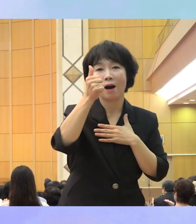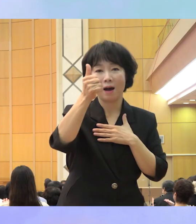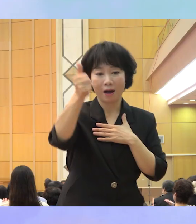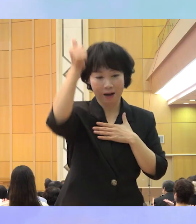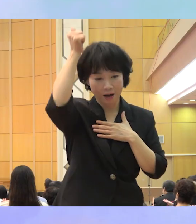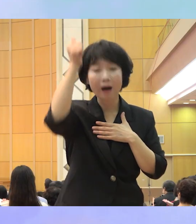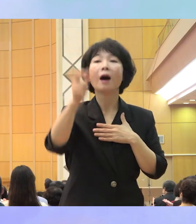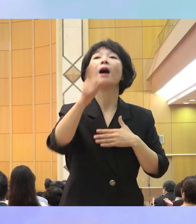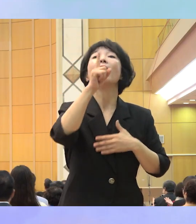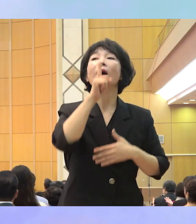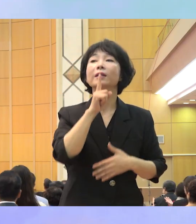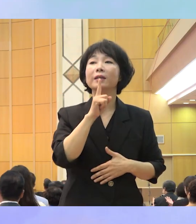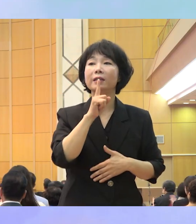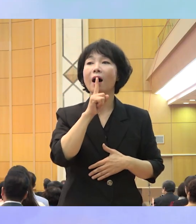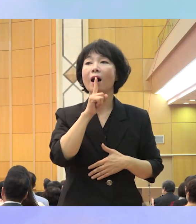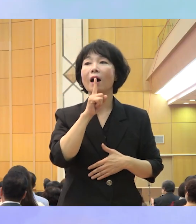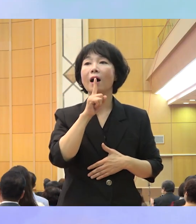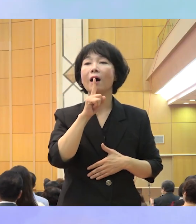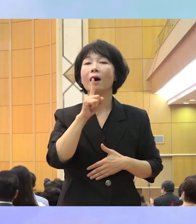형통하리라.